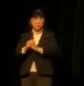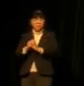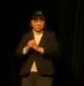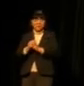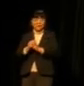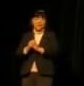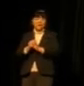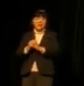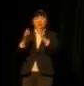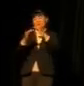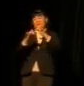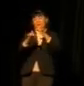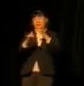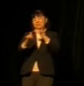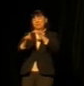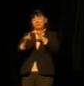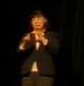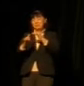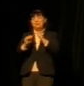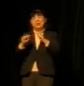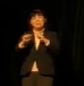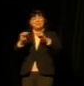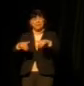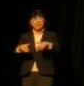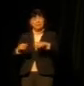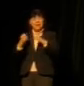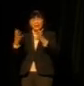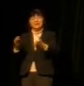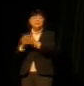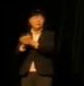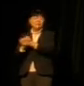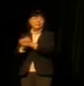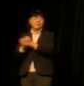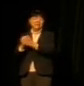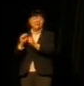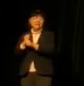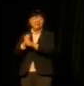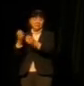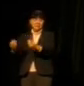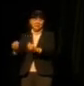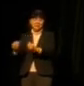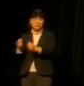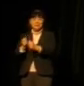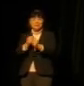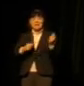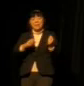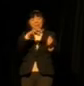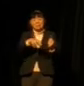、新しい友達ができた、ね、帰れなくなったっていうね、避難先に落ち着いて生活するようになり